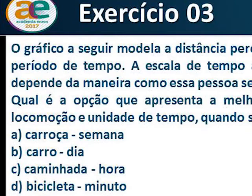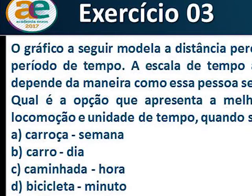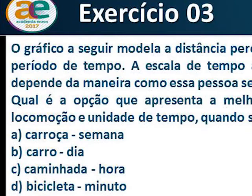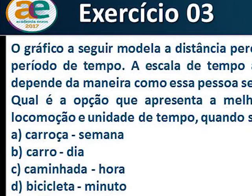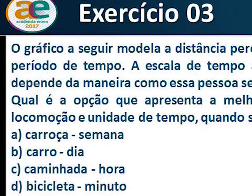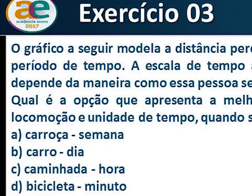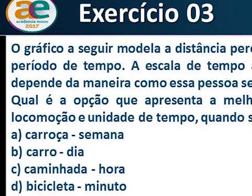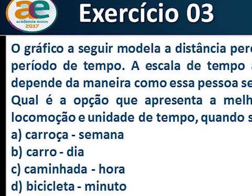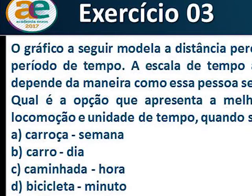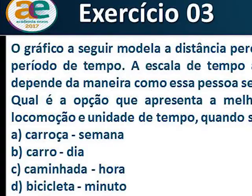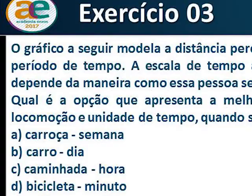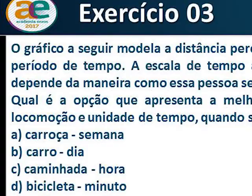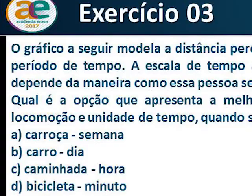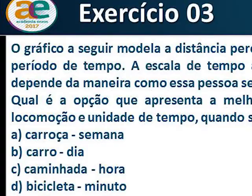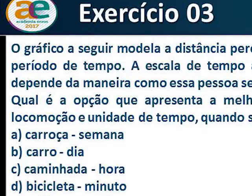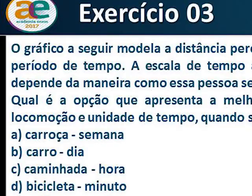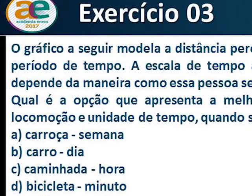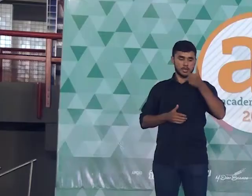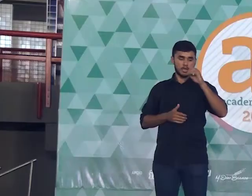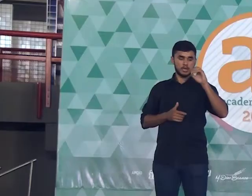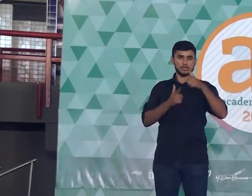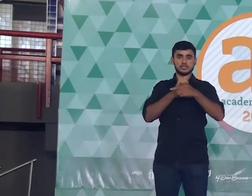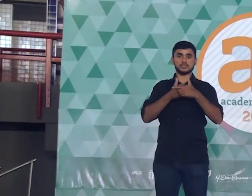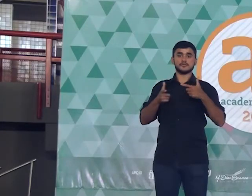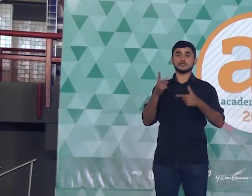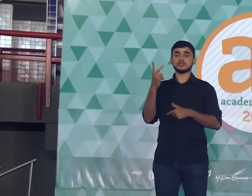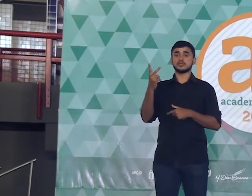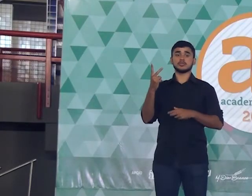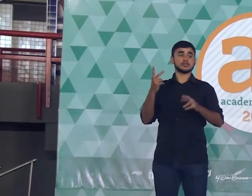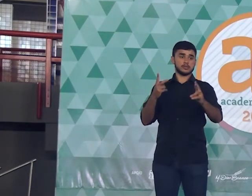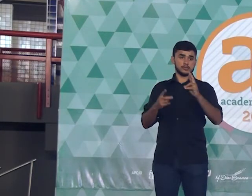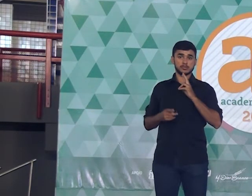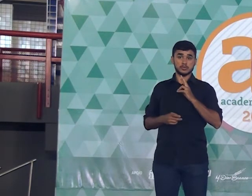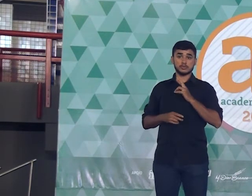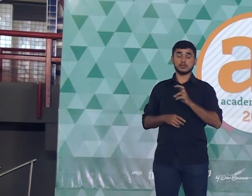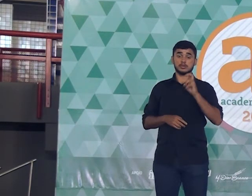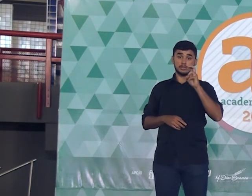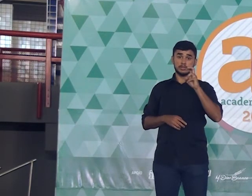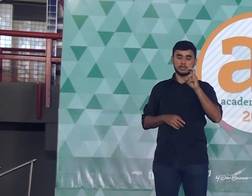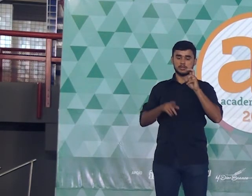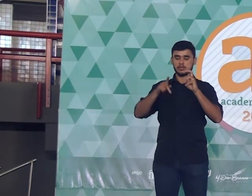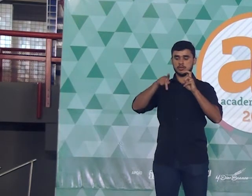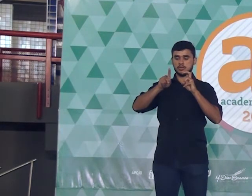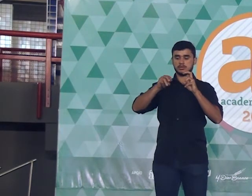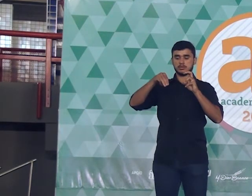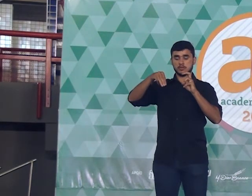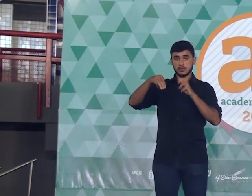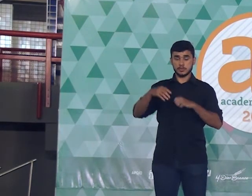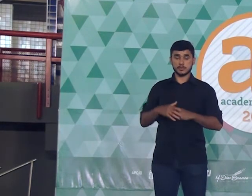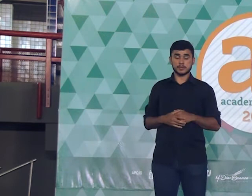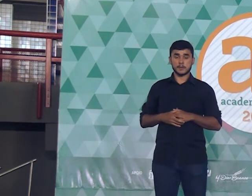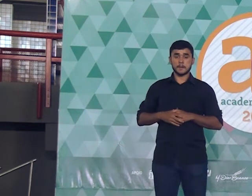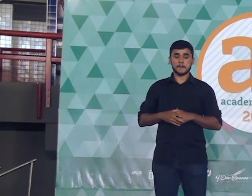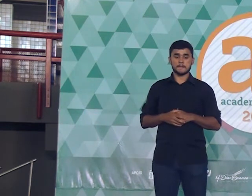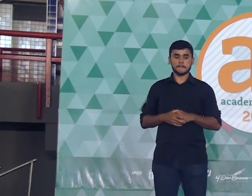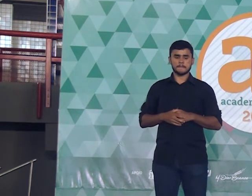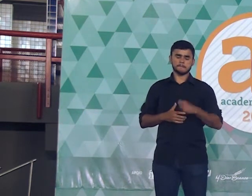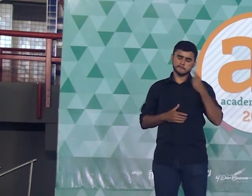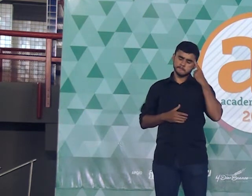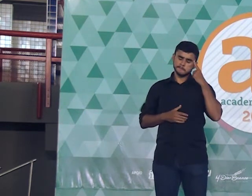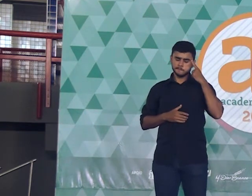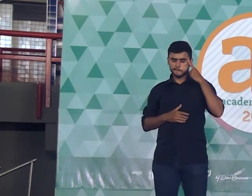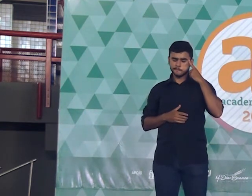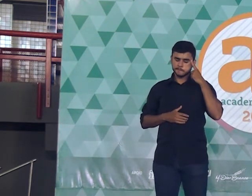tempo. 10 dividido por 2, 5 km horários. Vamos pensar